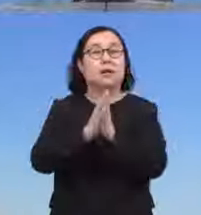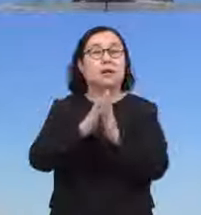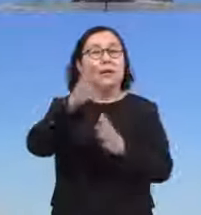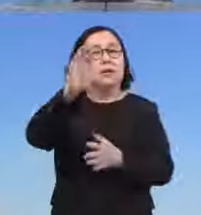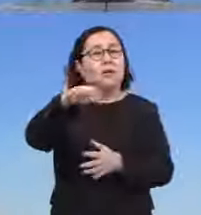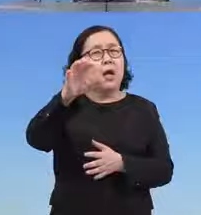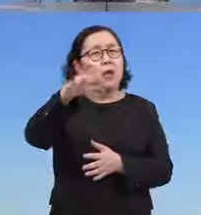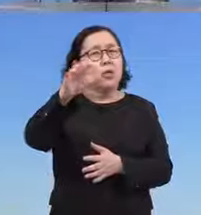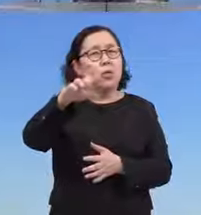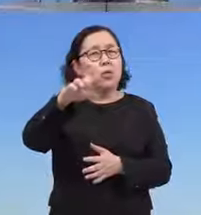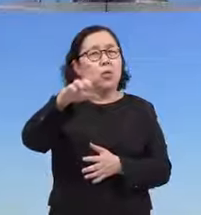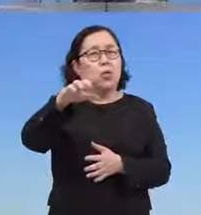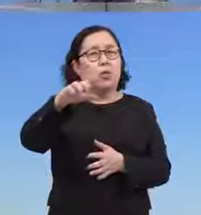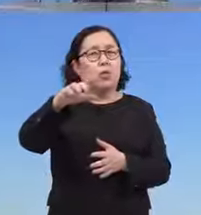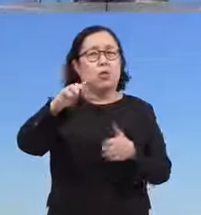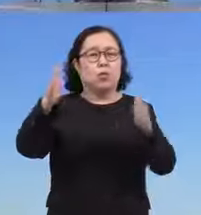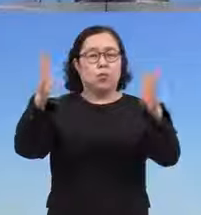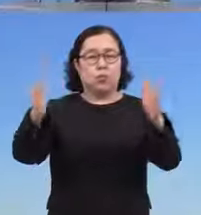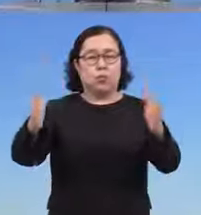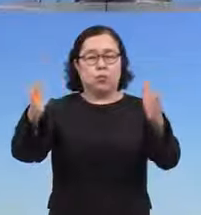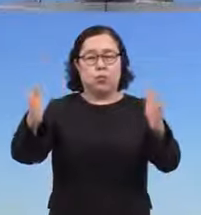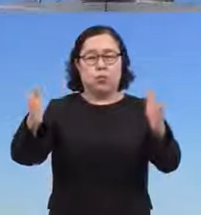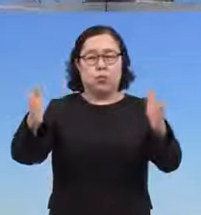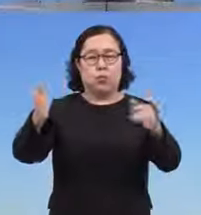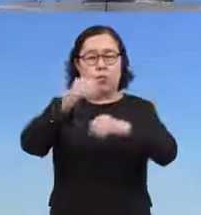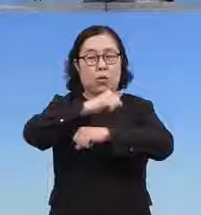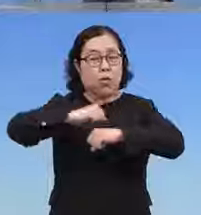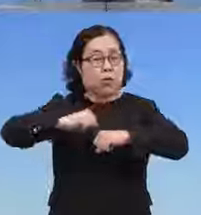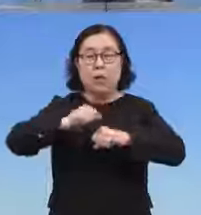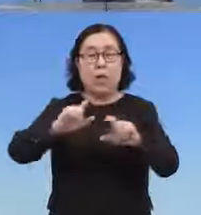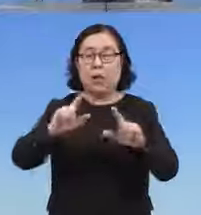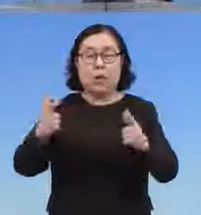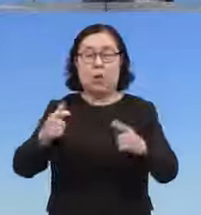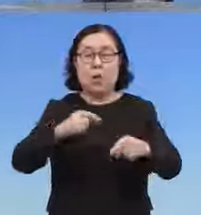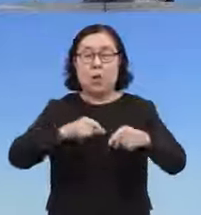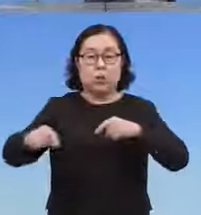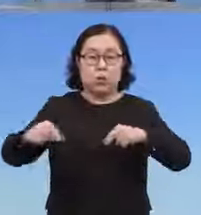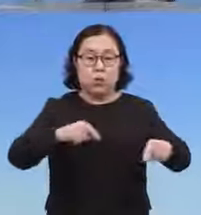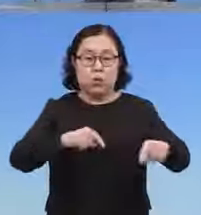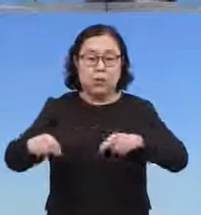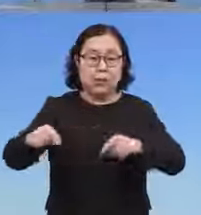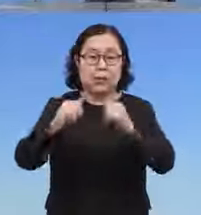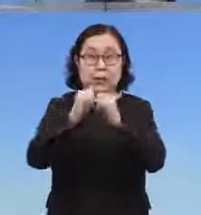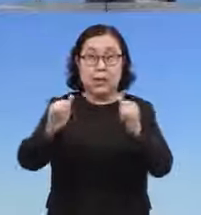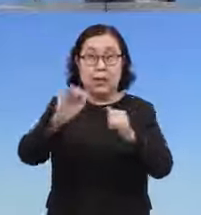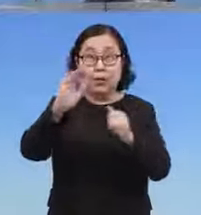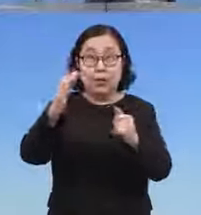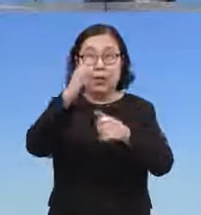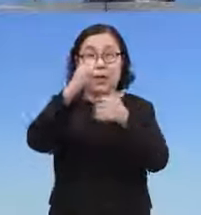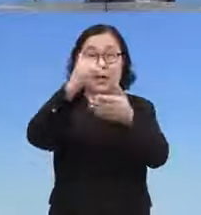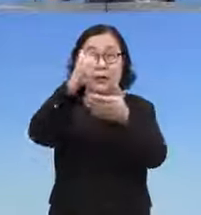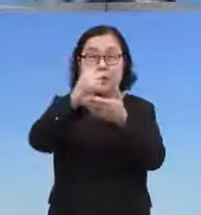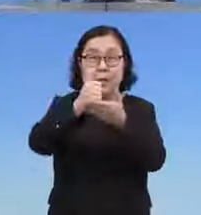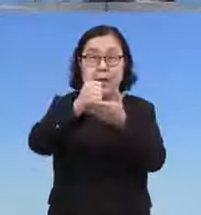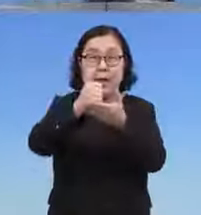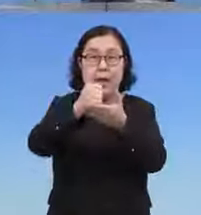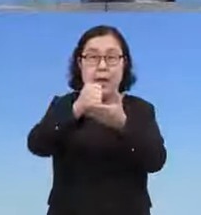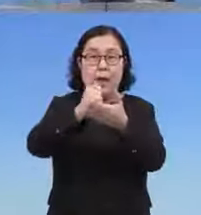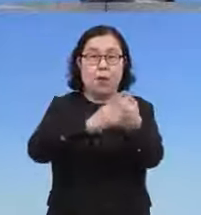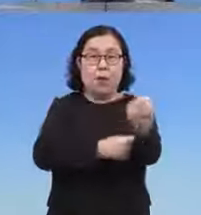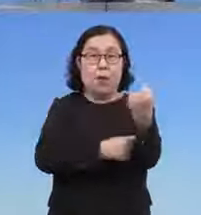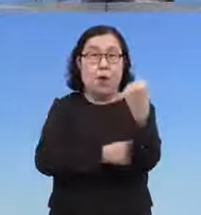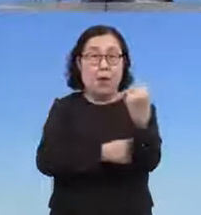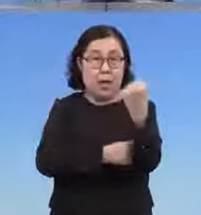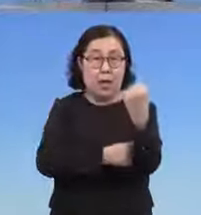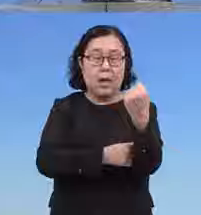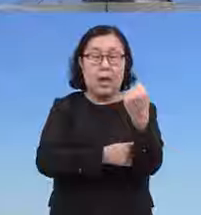장소나 영역의 문제를 강조하고 있는 것이 아니라 이거는 통치권의 문제예요. 통치자 되시는 하나님의 주권,